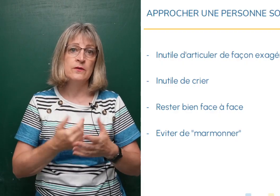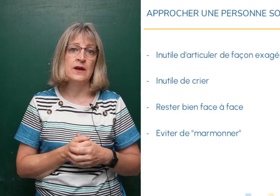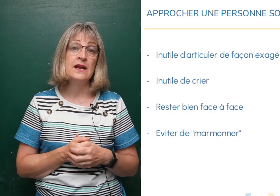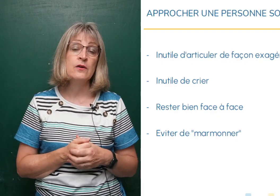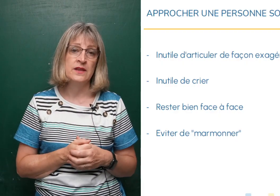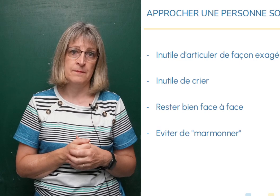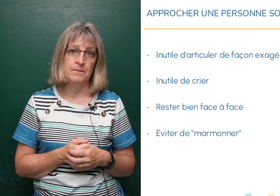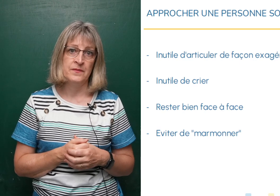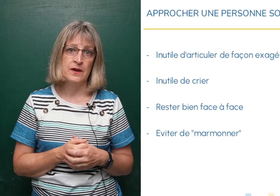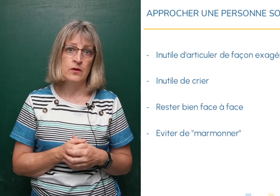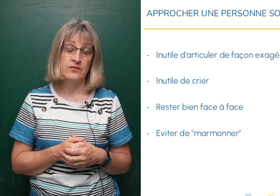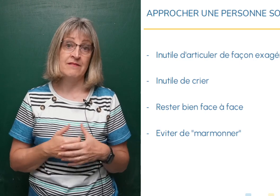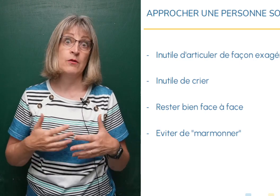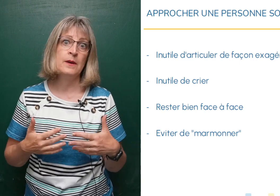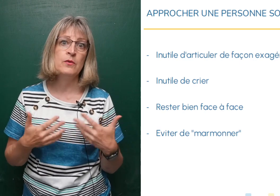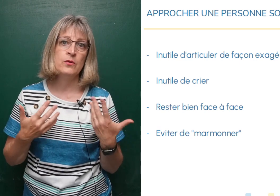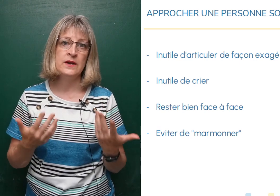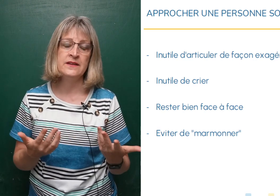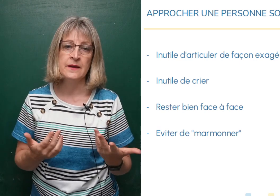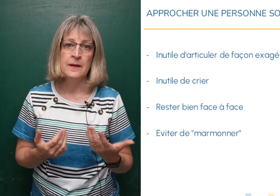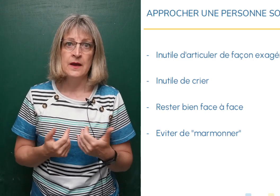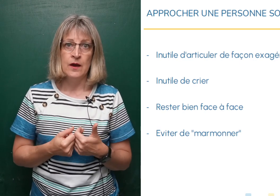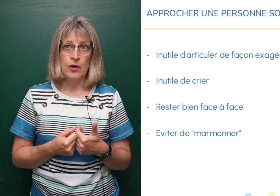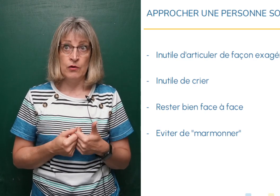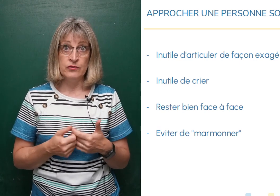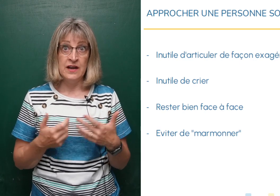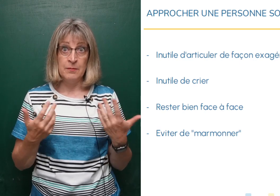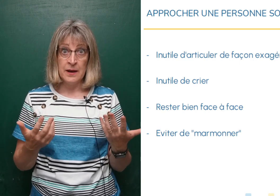elle la connaît. D'accord? Ça va quand même l'aider. Vous n'allez pas